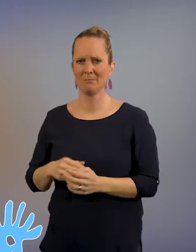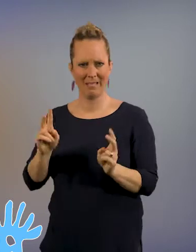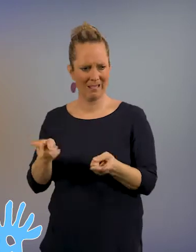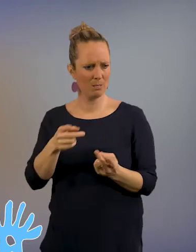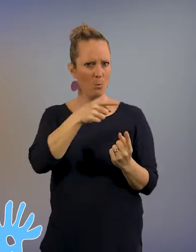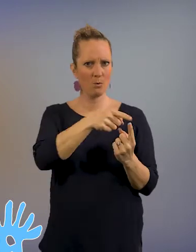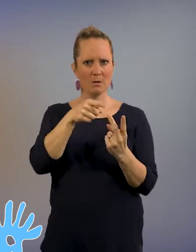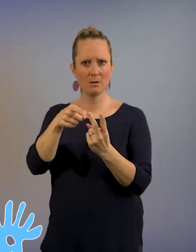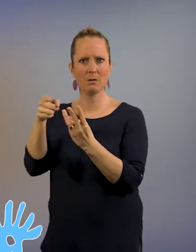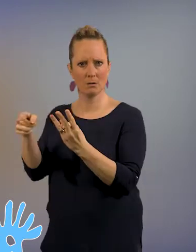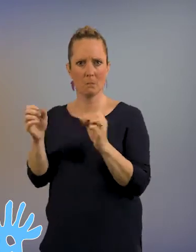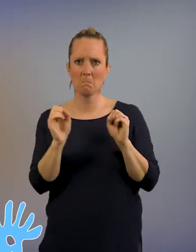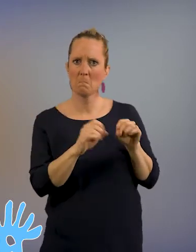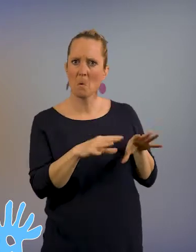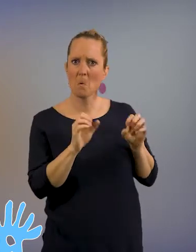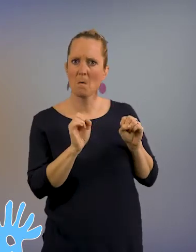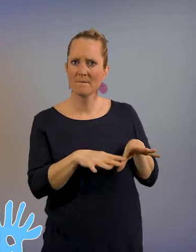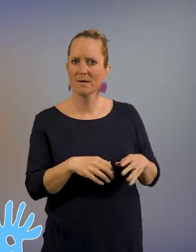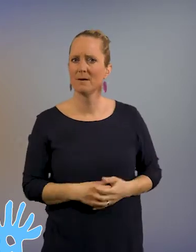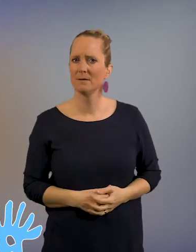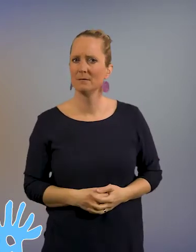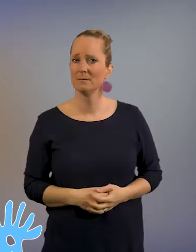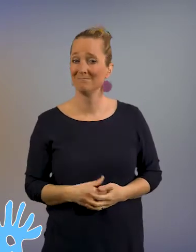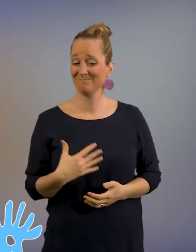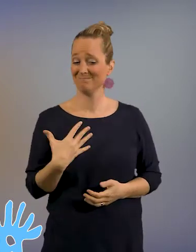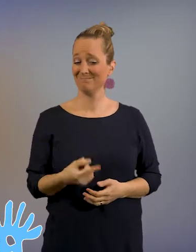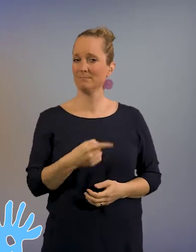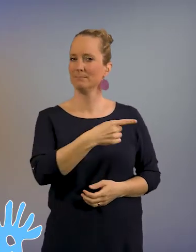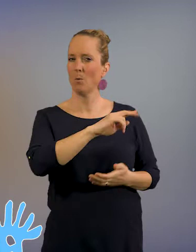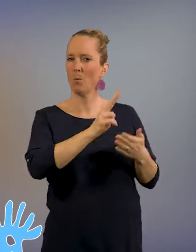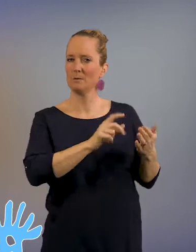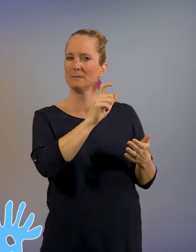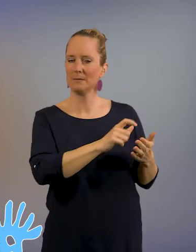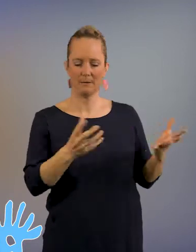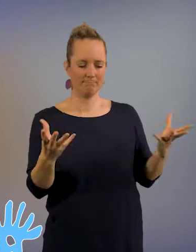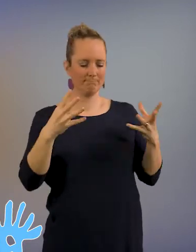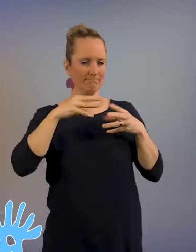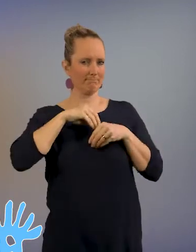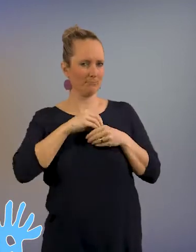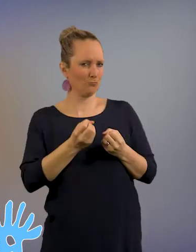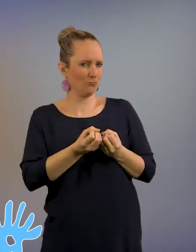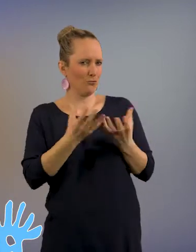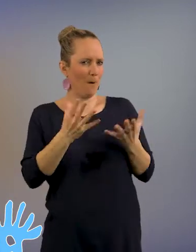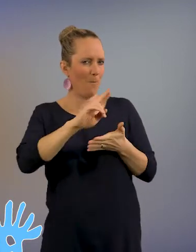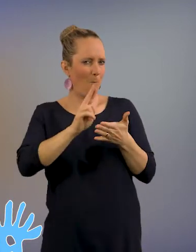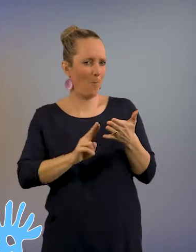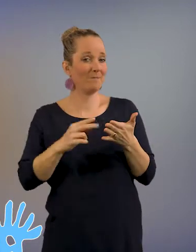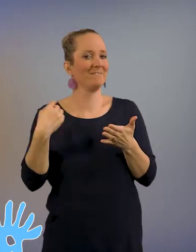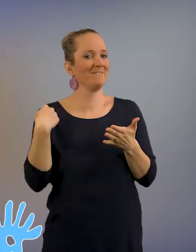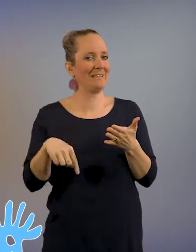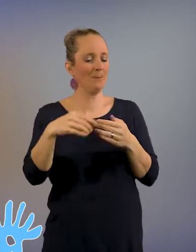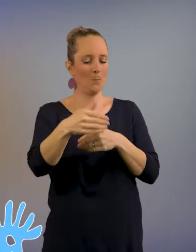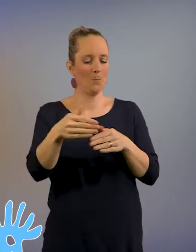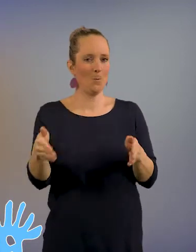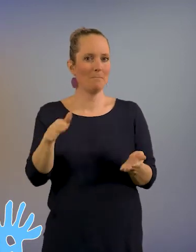i landskapsbilden. Det som över tid formar det. Vind, gravitation och temperatur är krafter